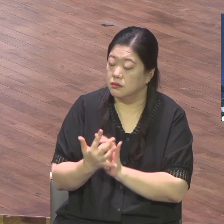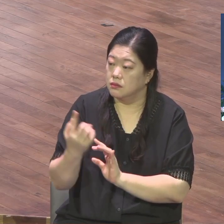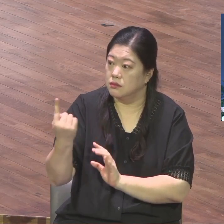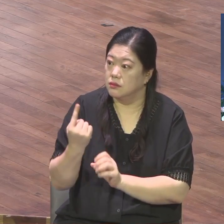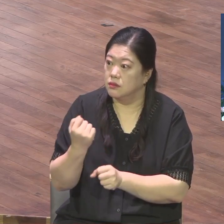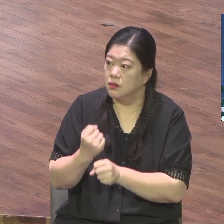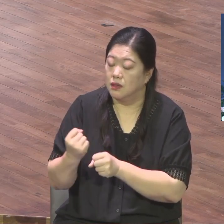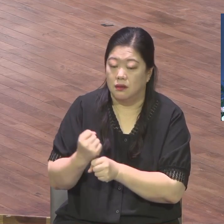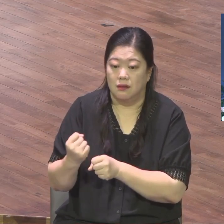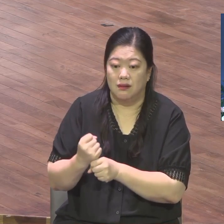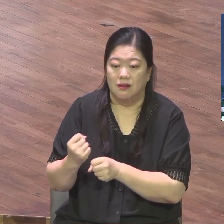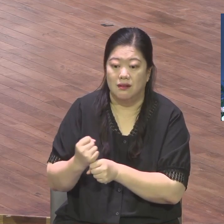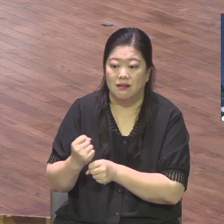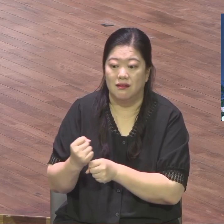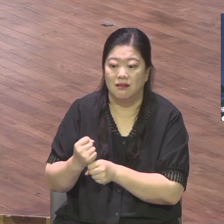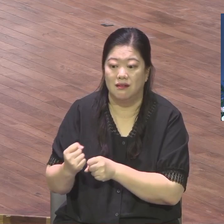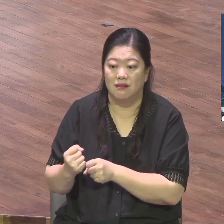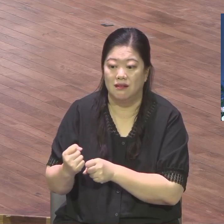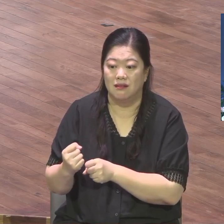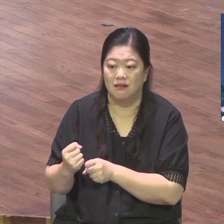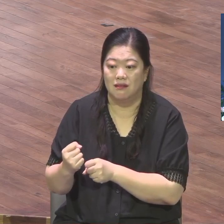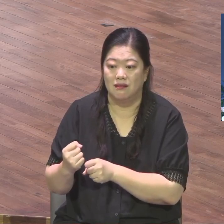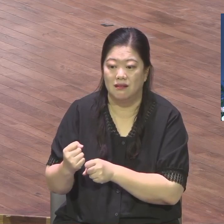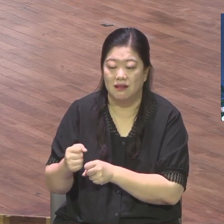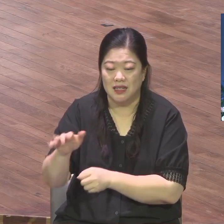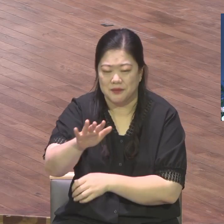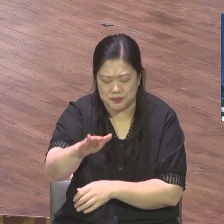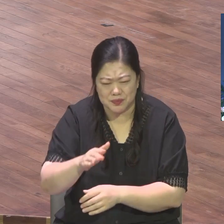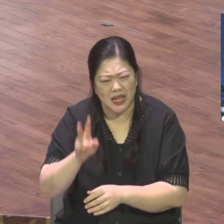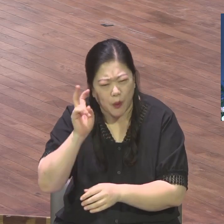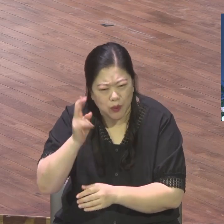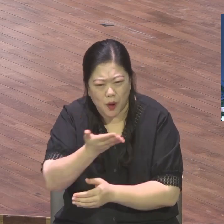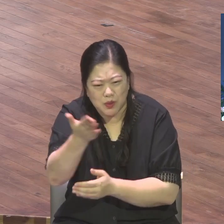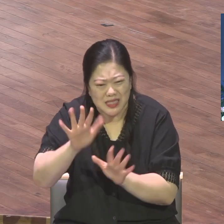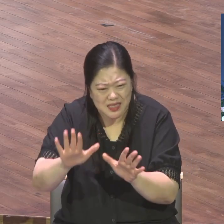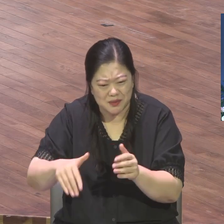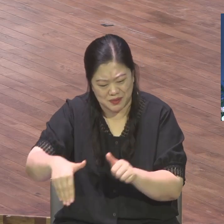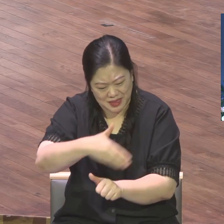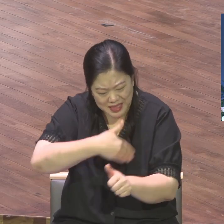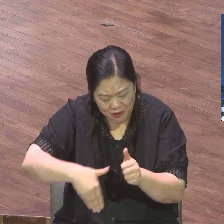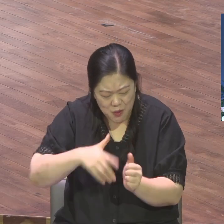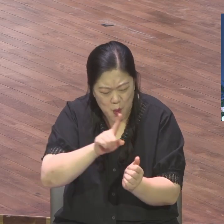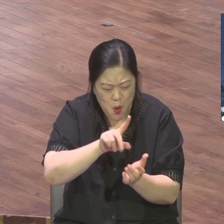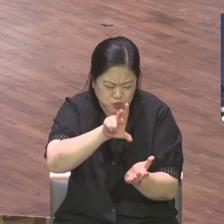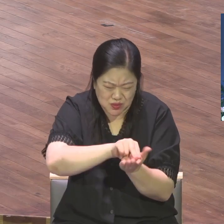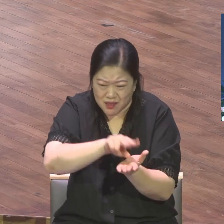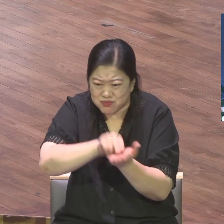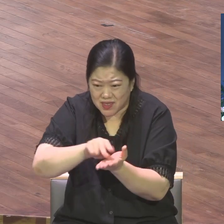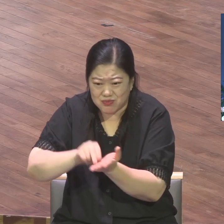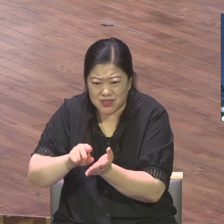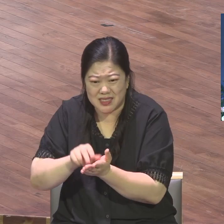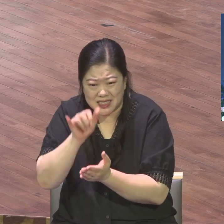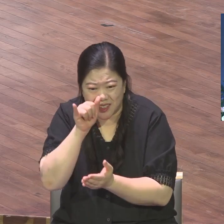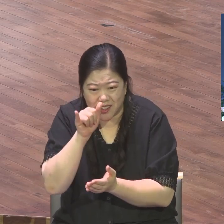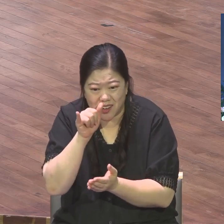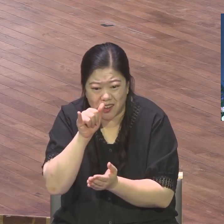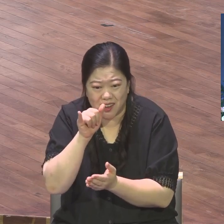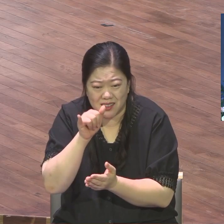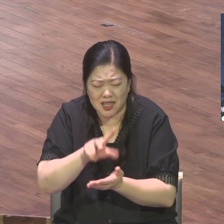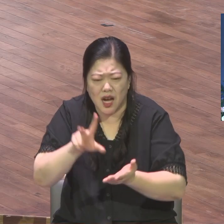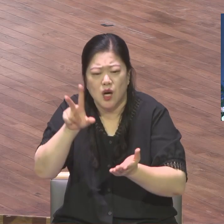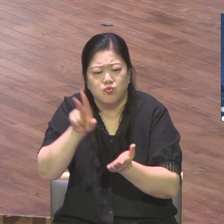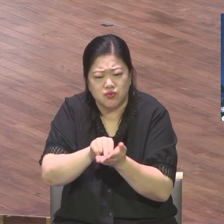여러분 지금요 뭐 이런 뭘 이런 문제 저런 문제 여러분 다 문제 있겠죠. 하나예요, 하나. 믿음이 없어서 그래요.